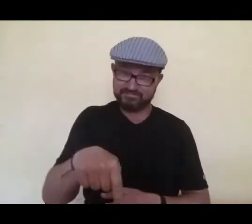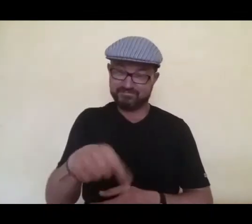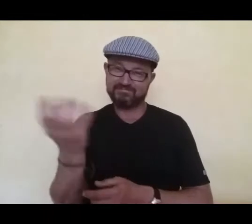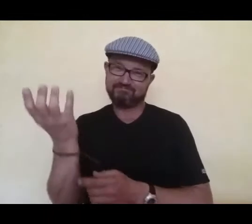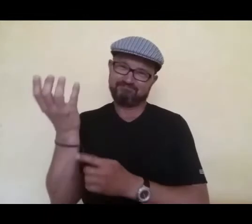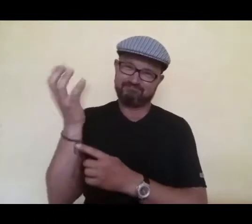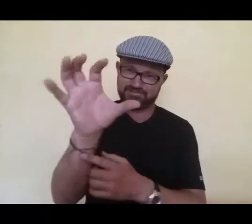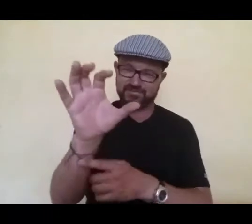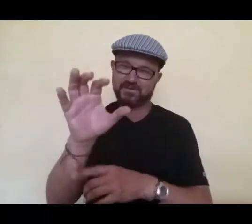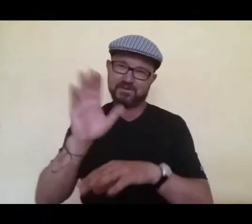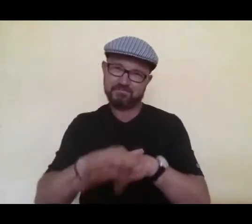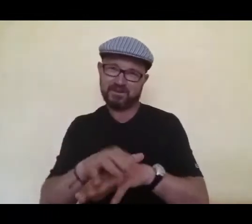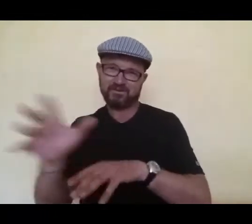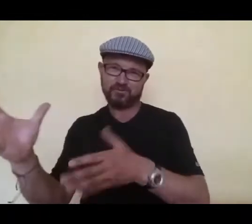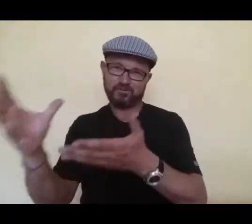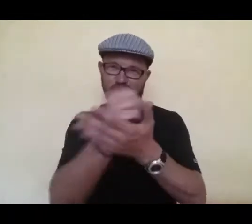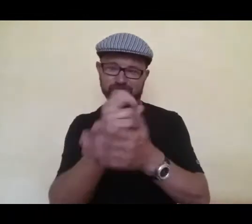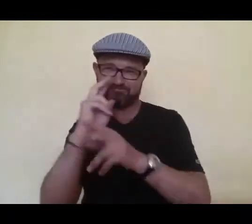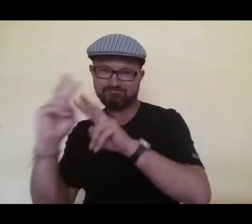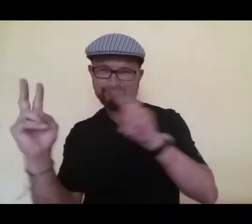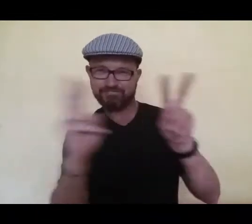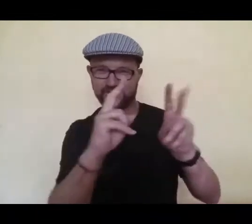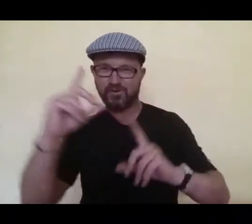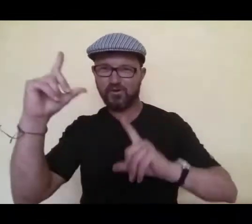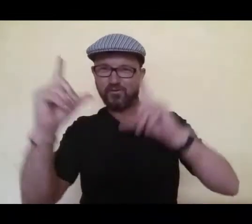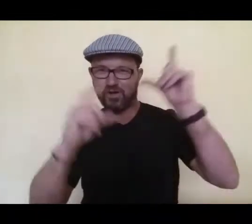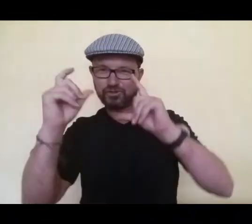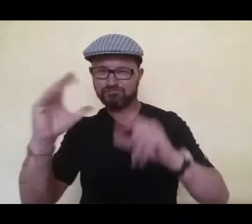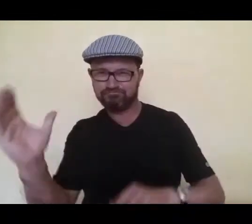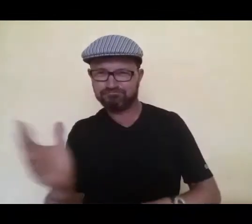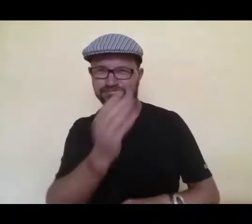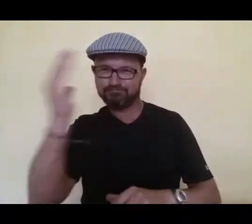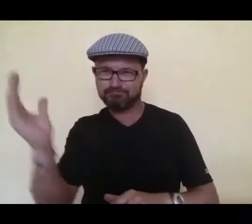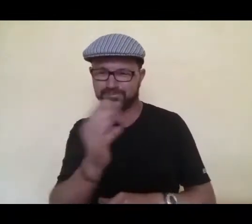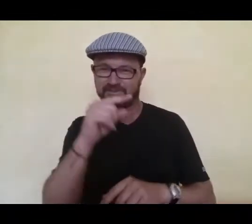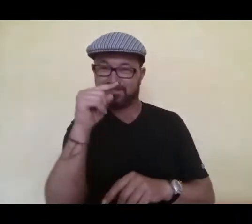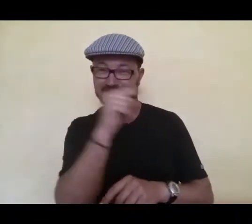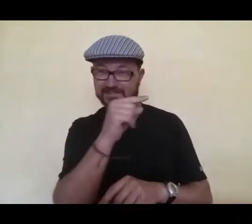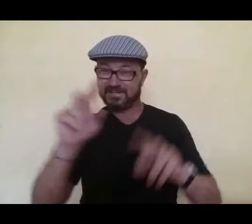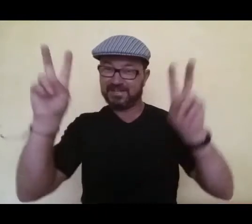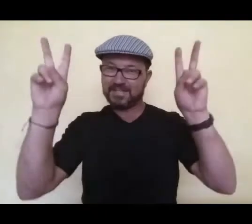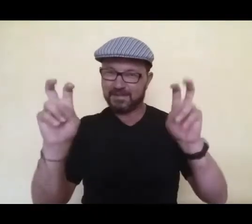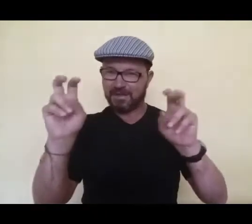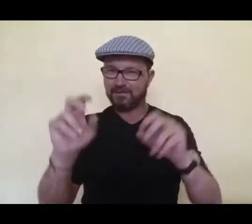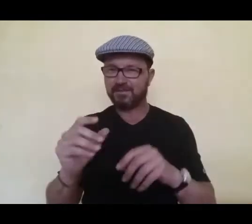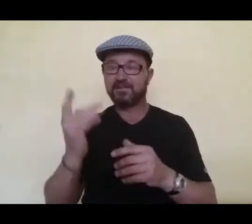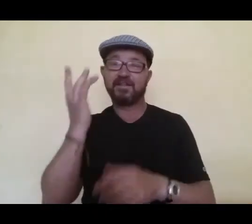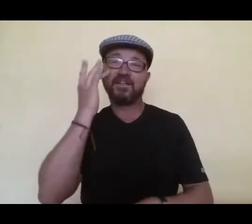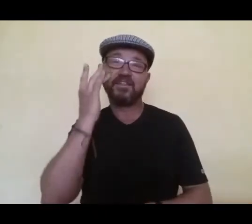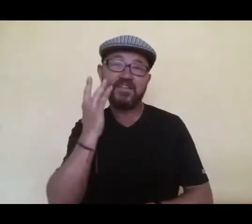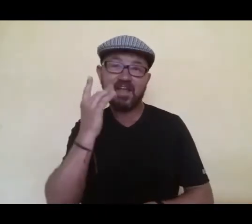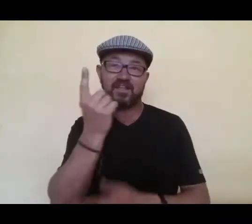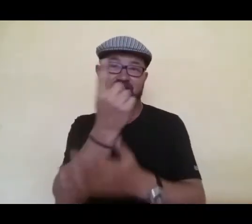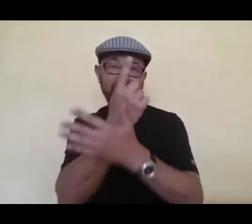El cine español representado por este cortometraje, Baraka, una desgarradora historia de nuestro Ruiz Medina, que nos lleva al horror de la